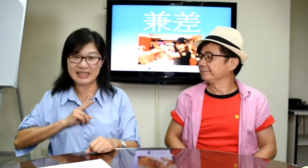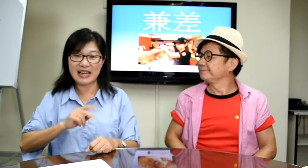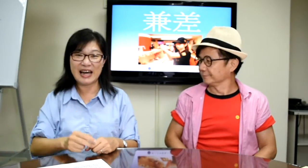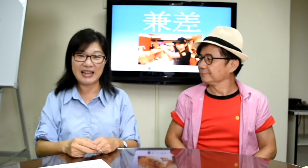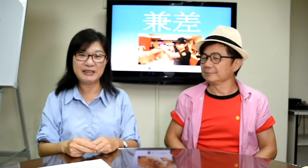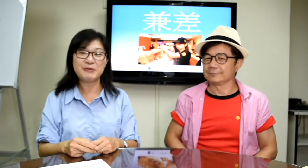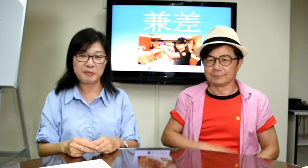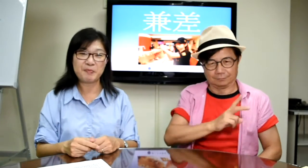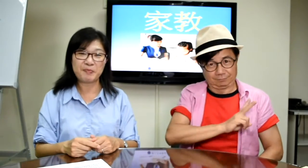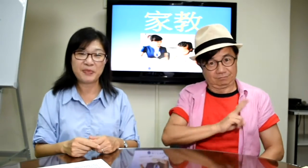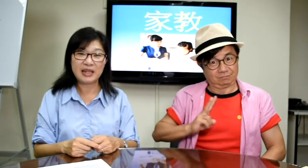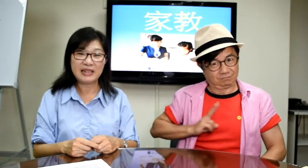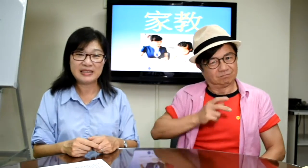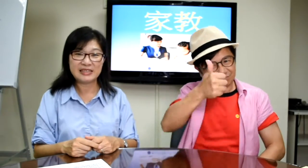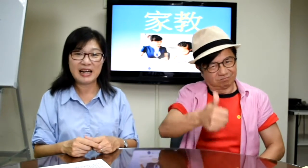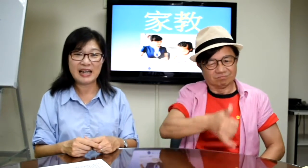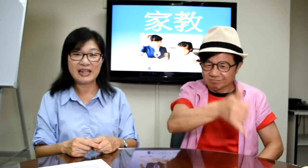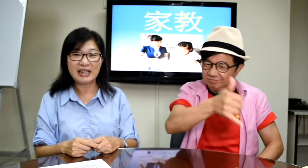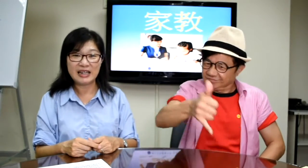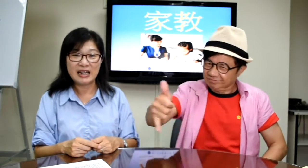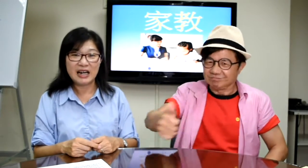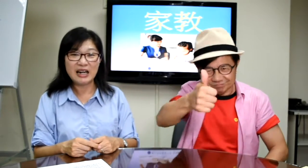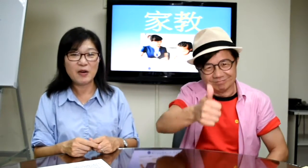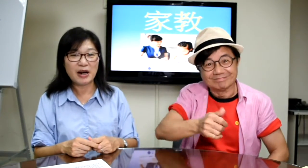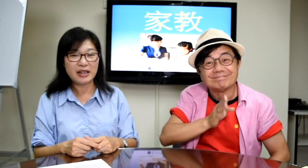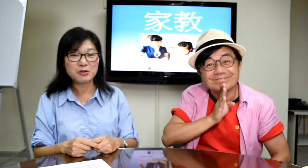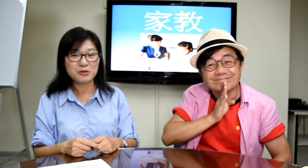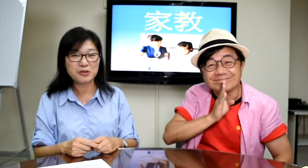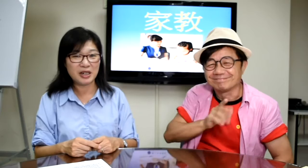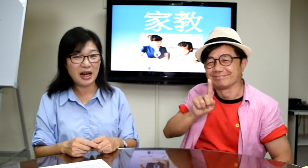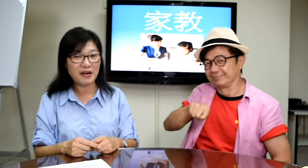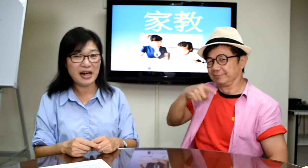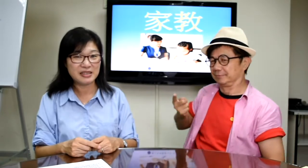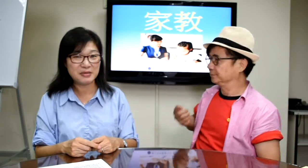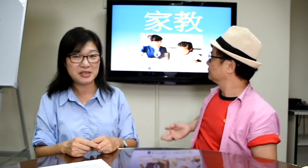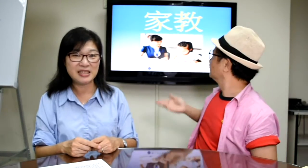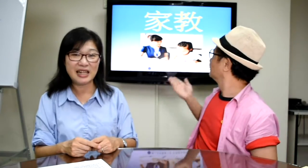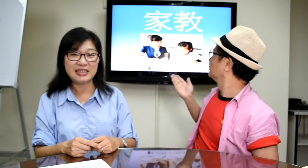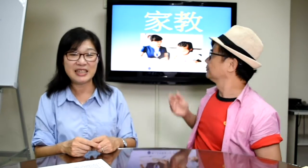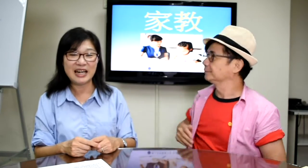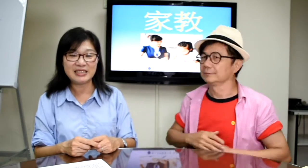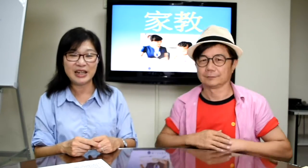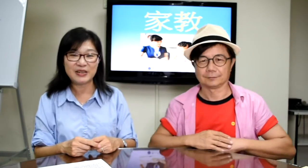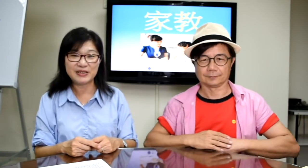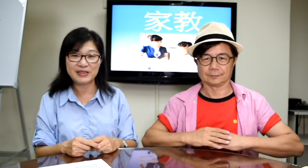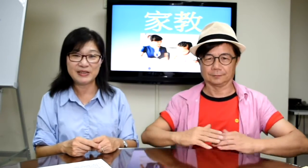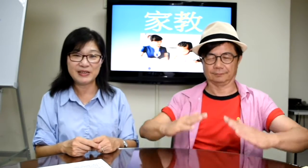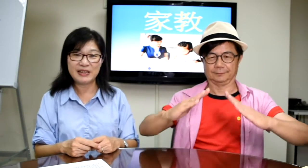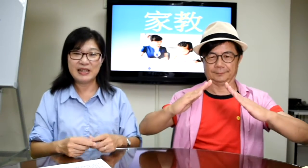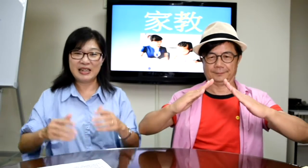差，嗯，兼差很好啊，到处去很好啊，是不是？接下来家教，